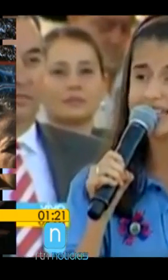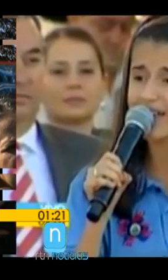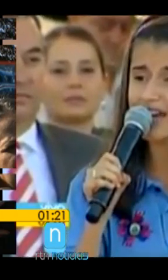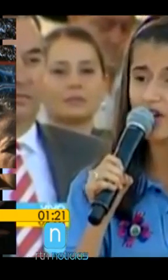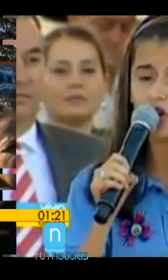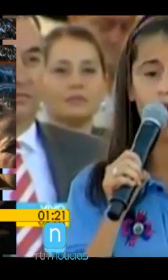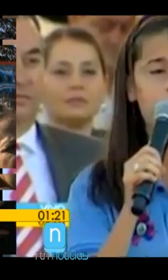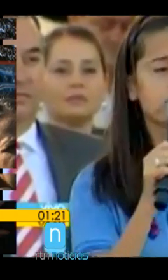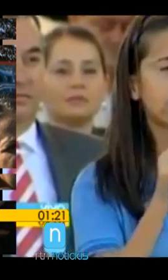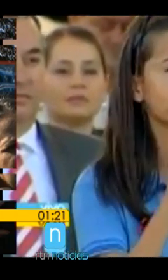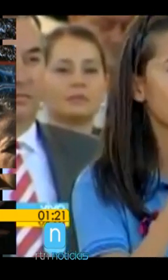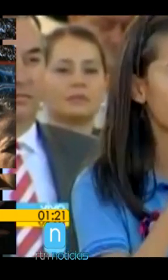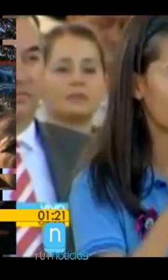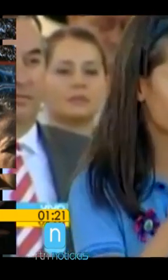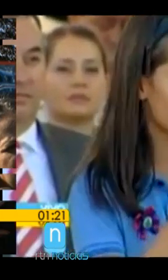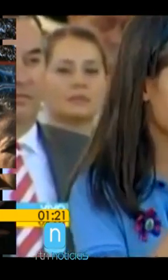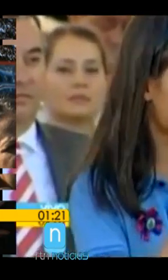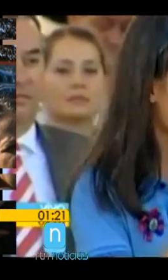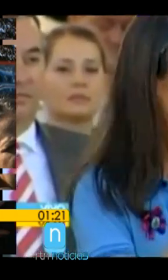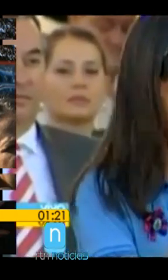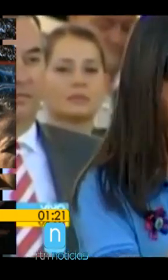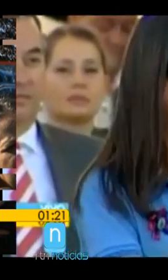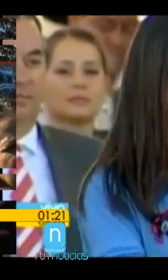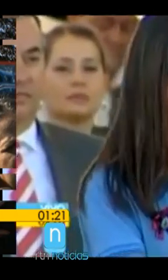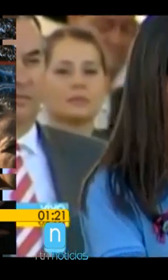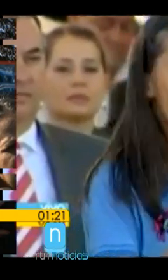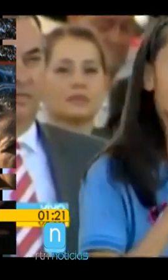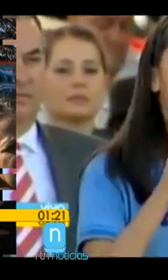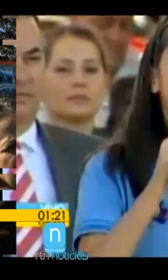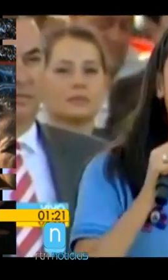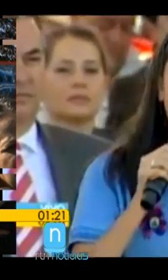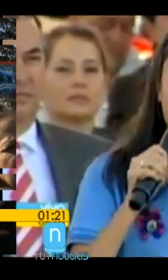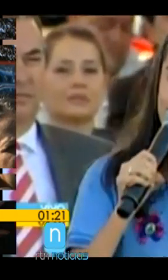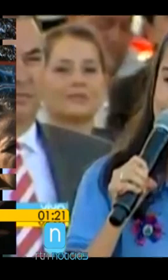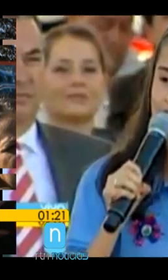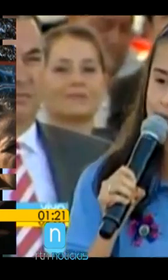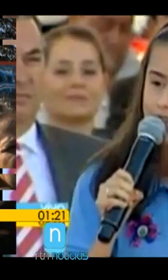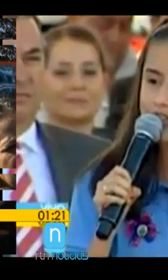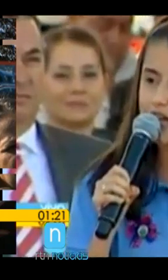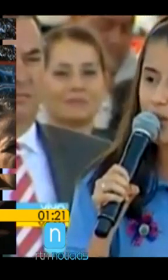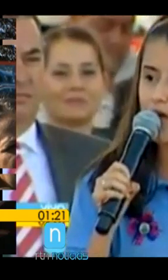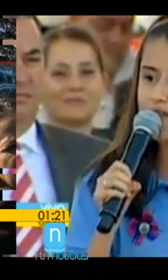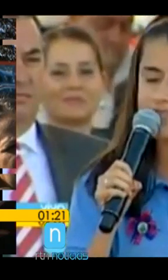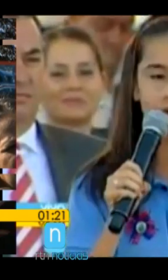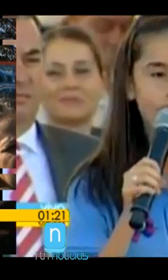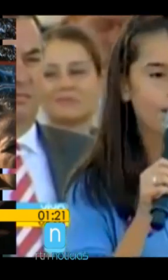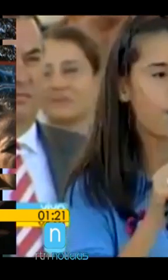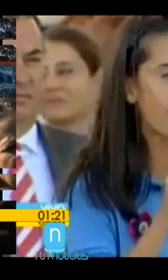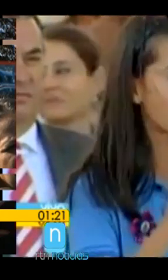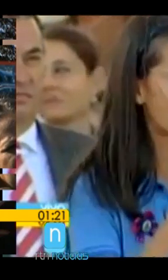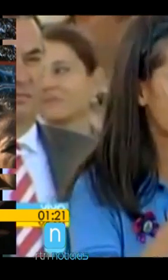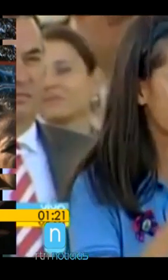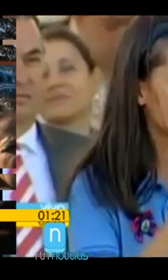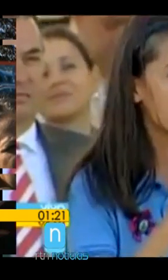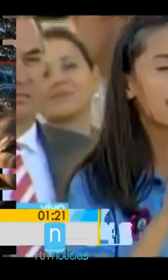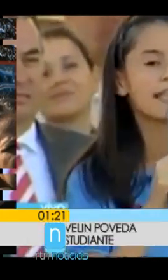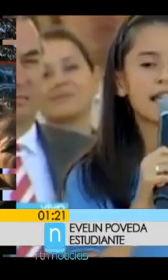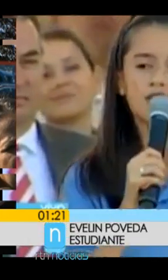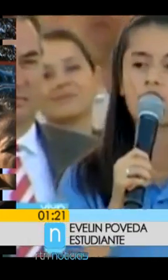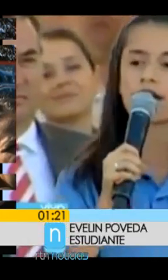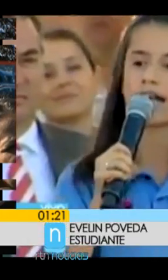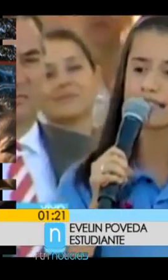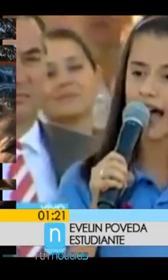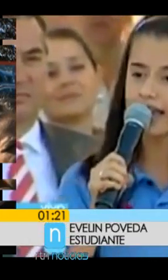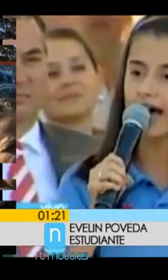No me interesa saber cómo se enrola un puro de marihuana en un noticiero, ni que me refuercen los mitos de cómo debe ser una mujer o un varón,